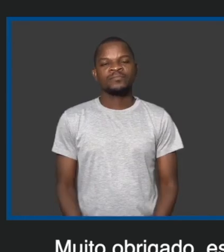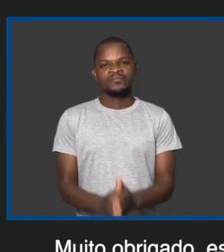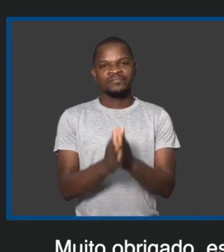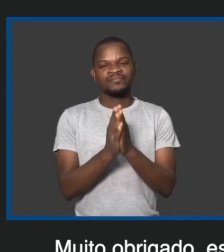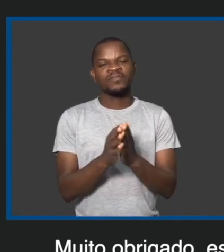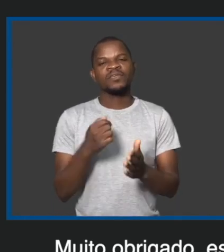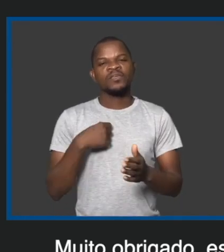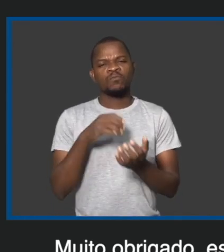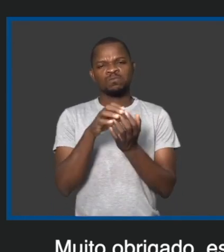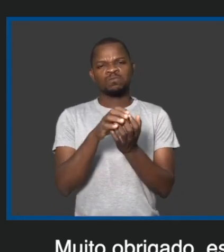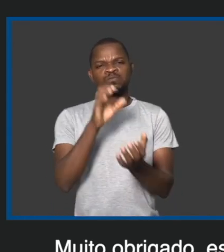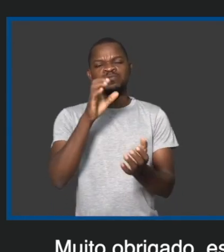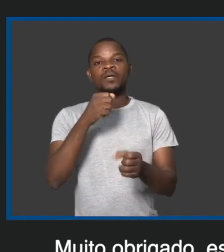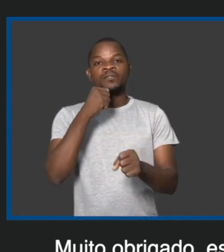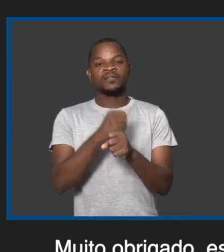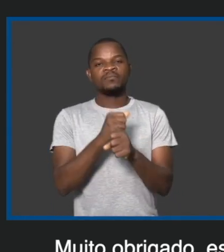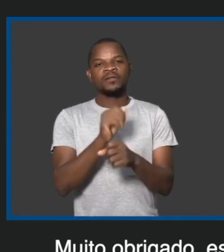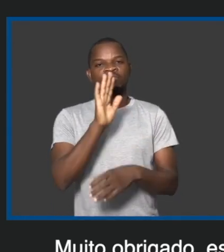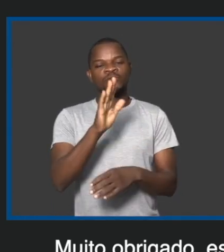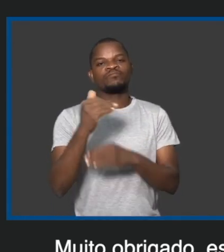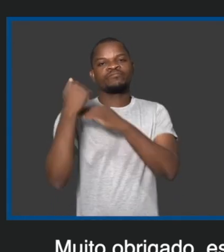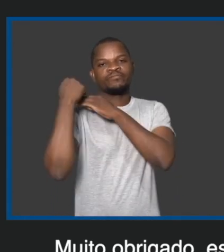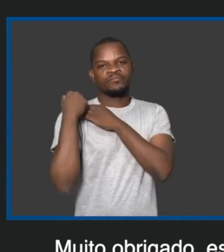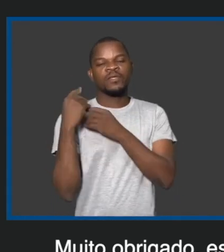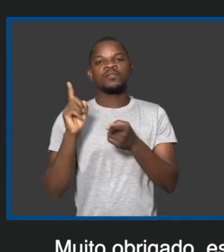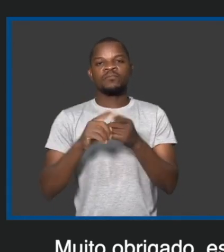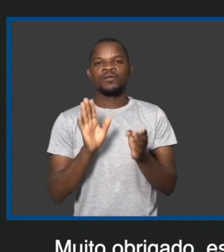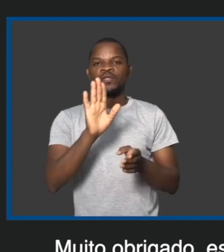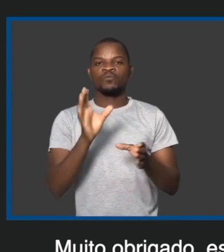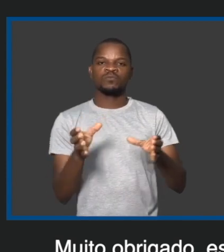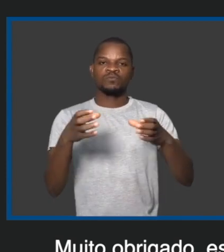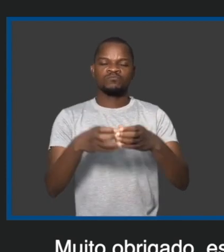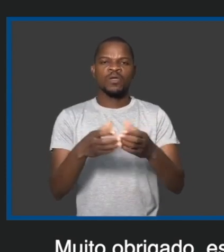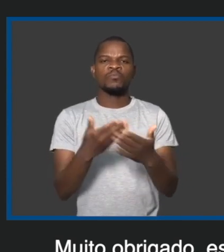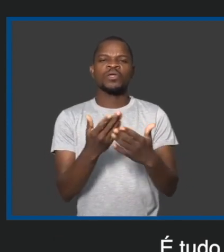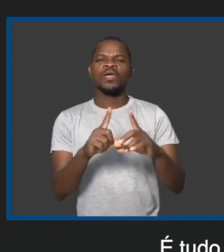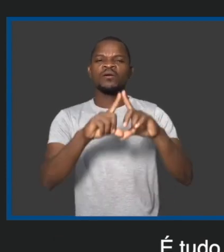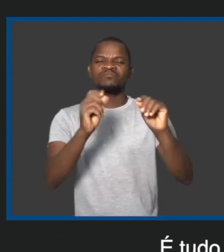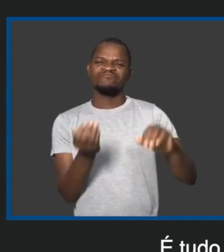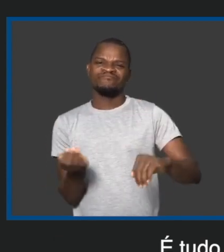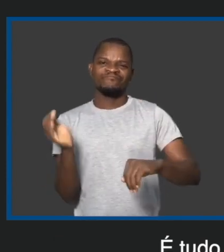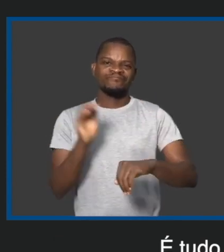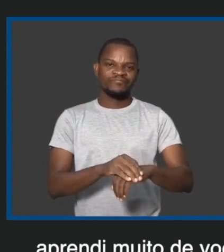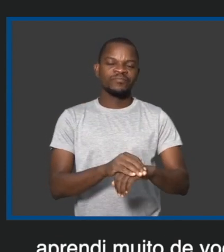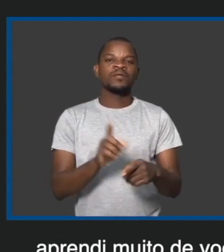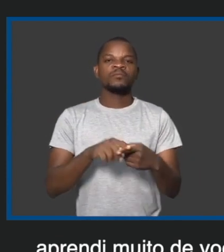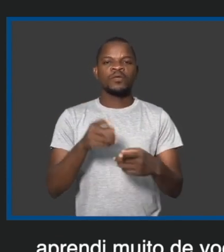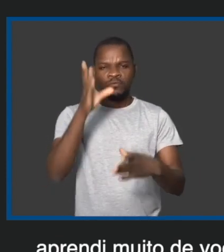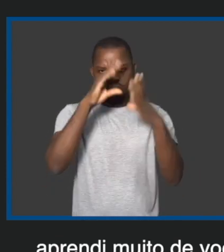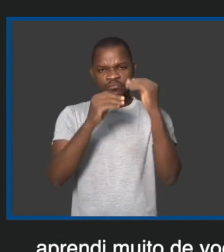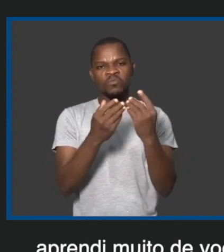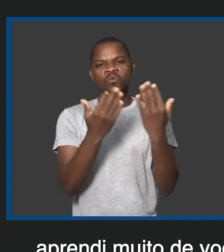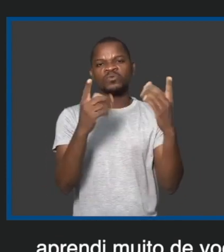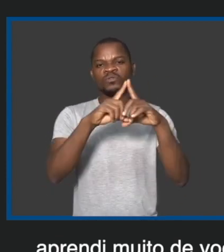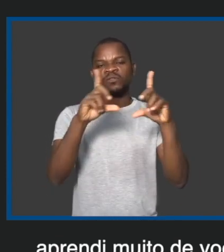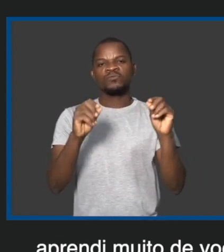Muito obrigado. Estou realmente impressionado com o trabalho que está a liderar e com a sua equipa. É tudo muito profissional. Aprendi